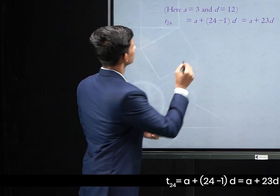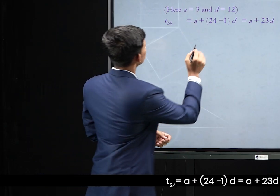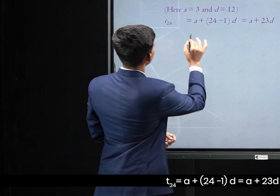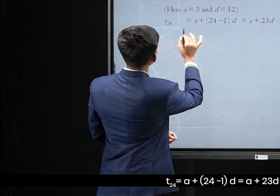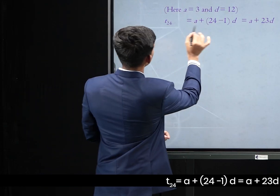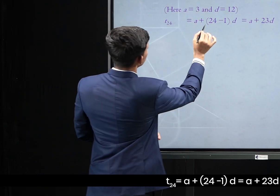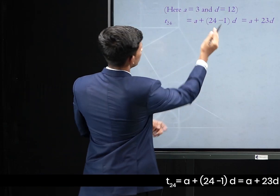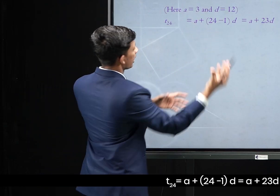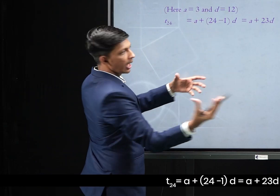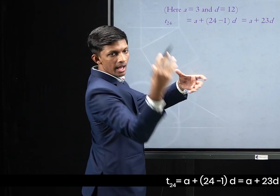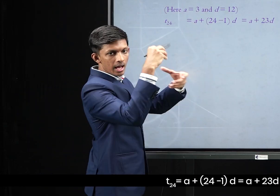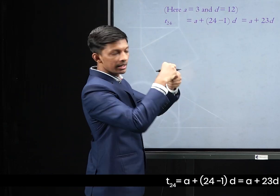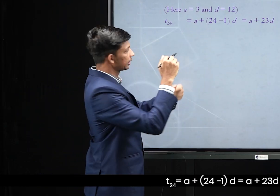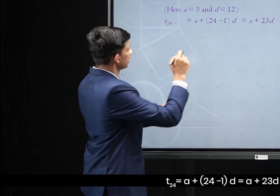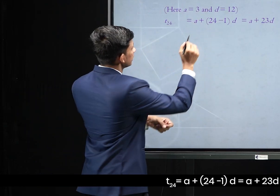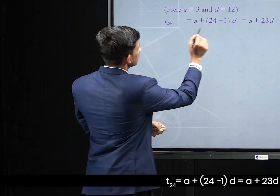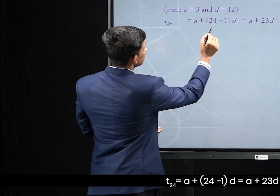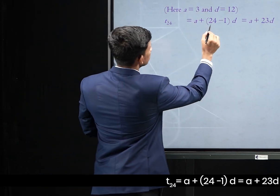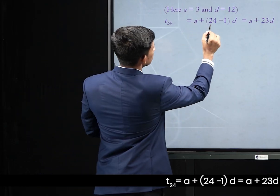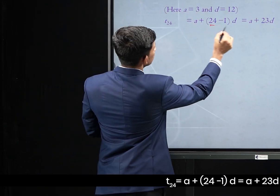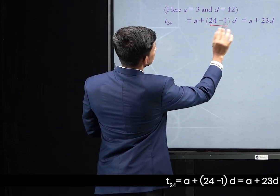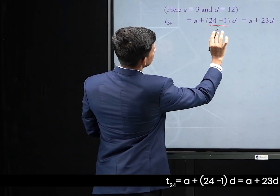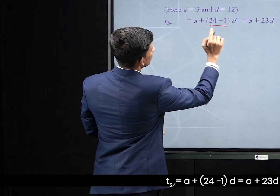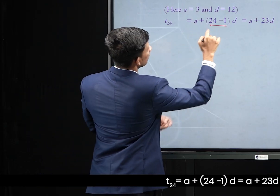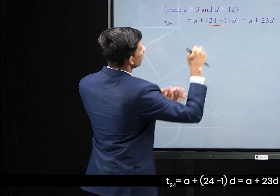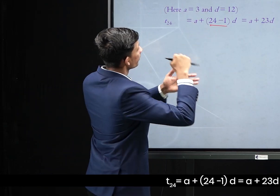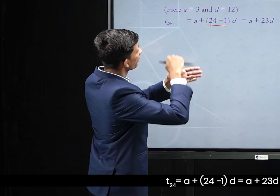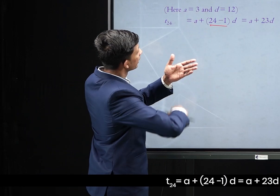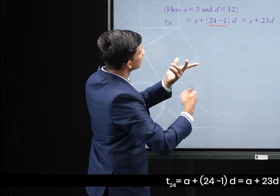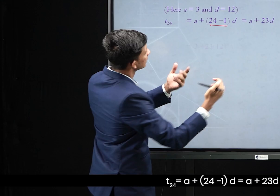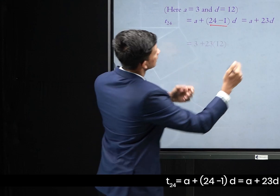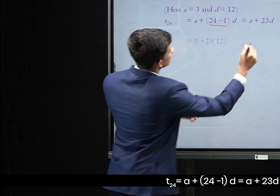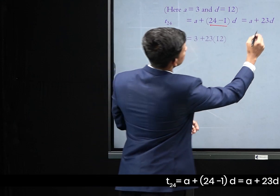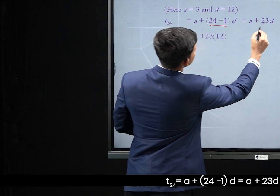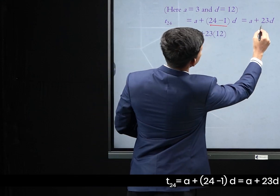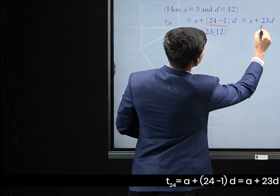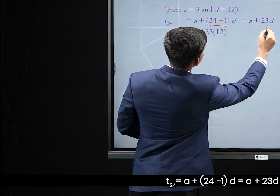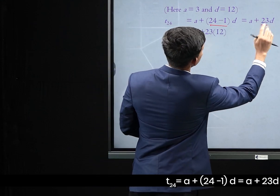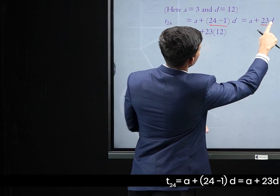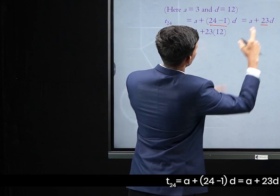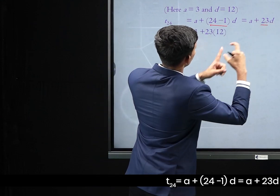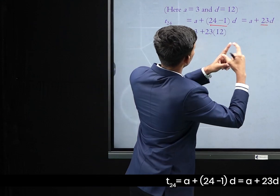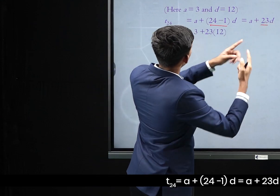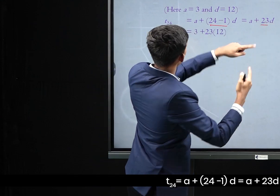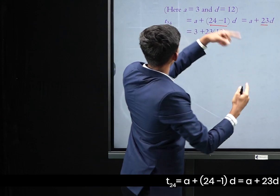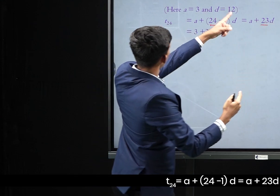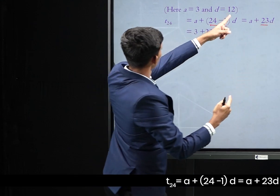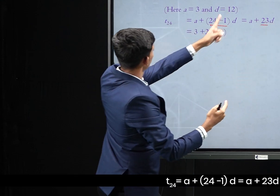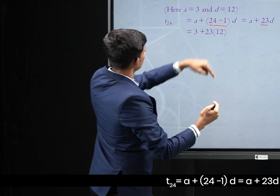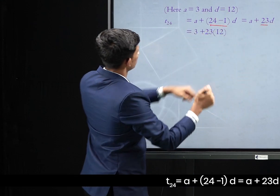ஏ கூட்டல் அடைப்புக்குறிக்குள் 24 கழித்தல் 1 டி ஈடு ஏ கூட்டல் 23